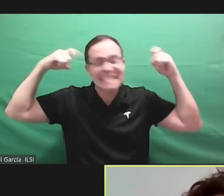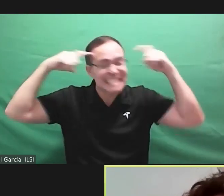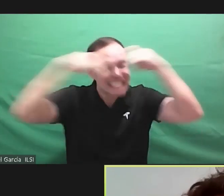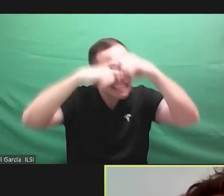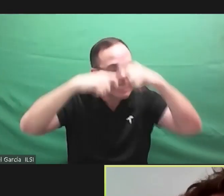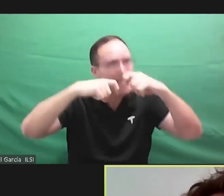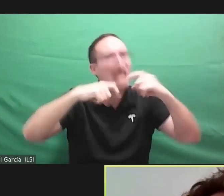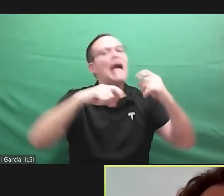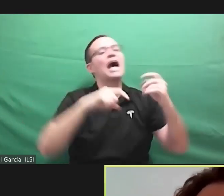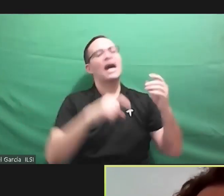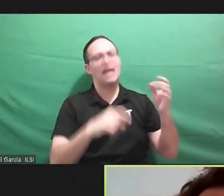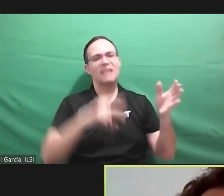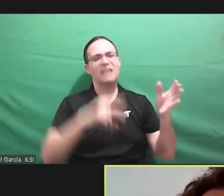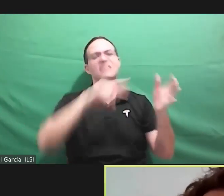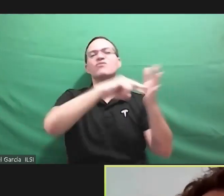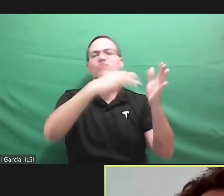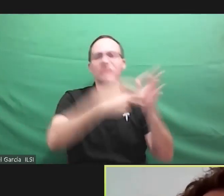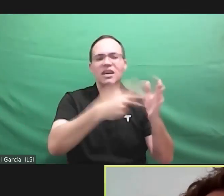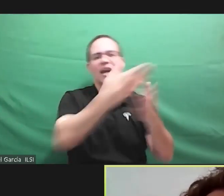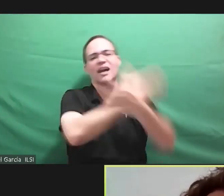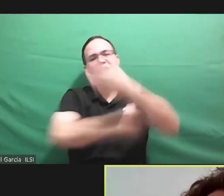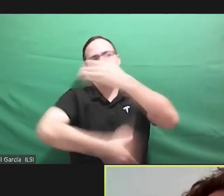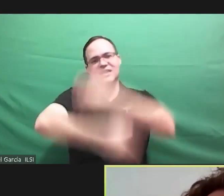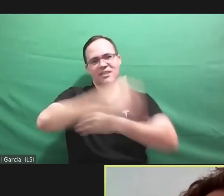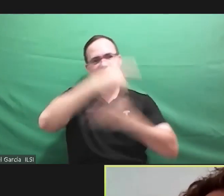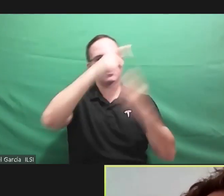discapacidad. Siguiente, por favor.